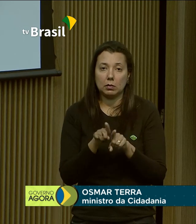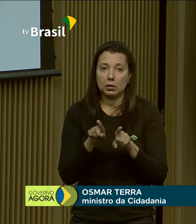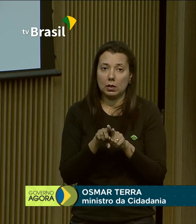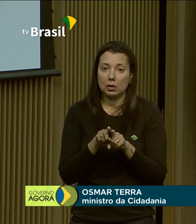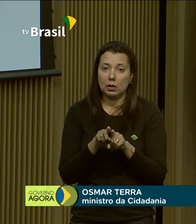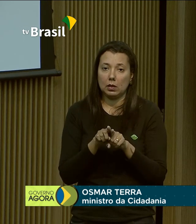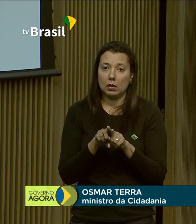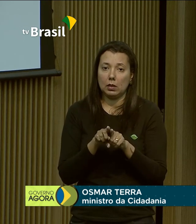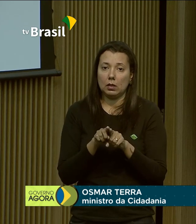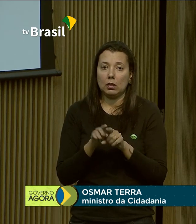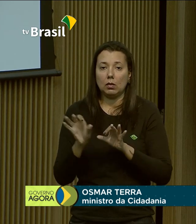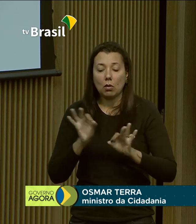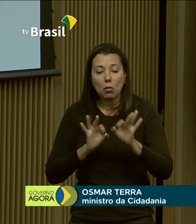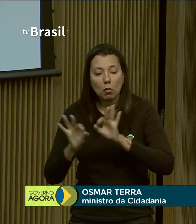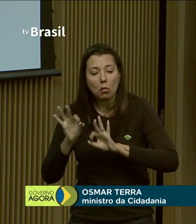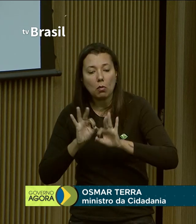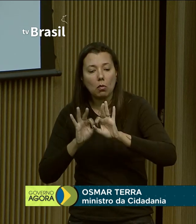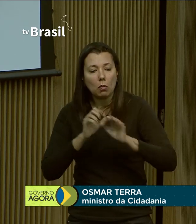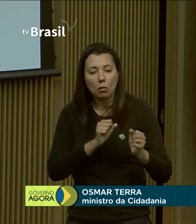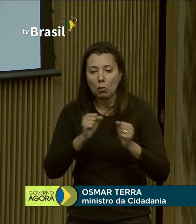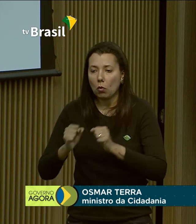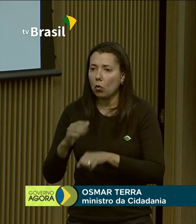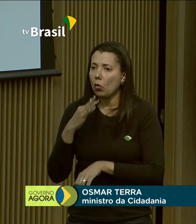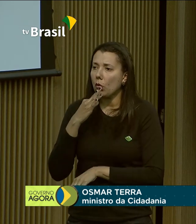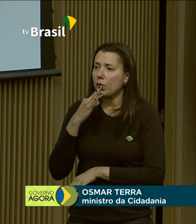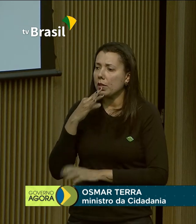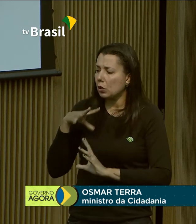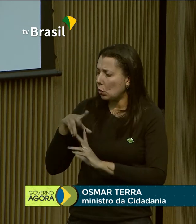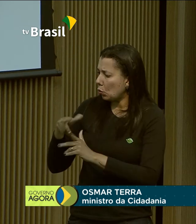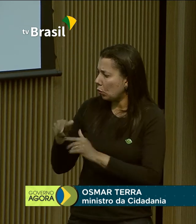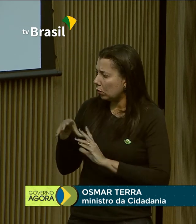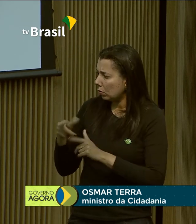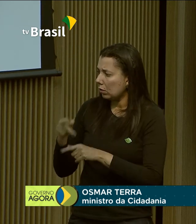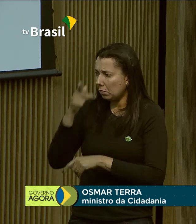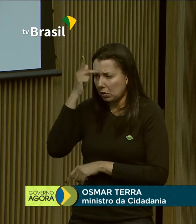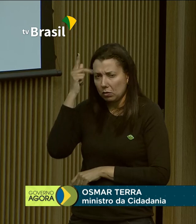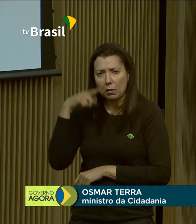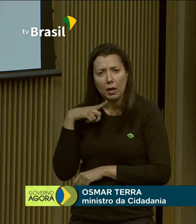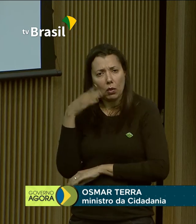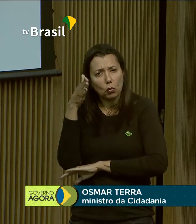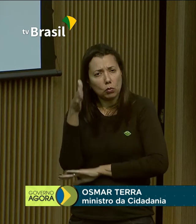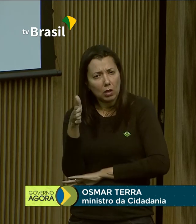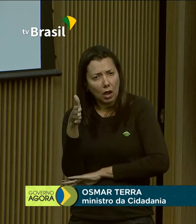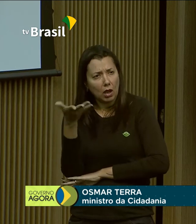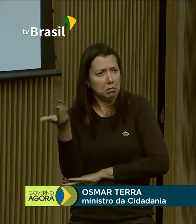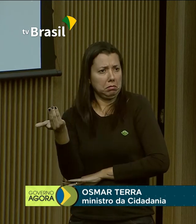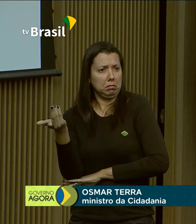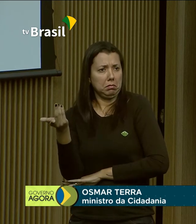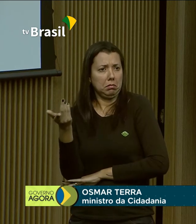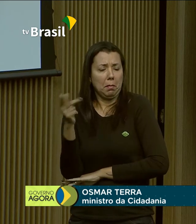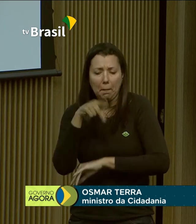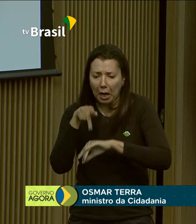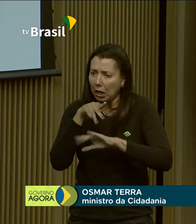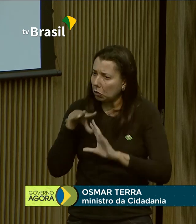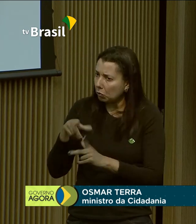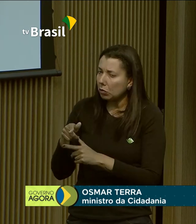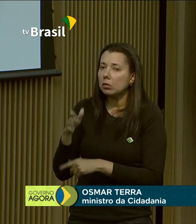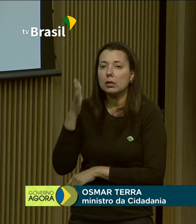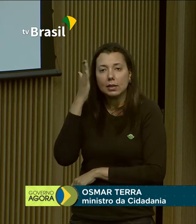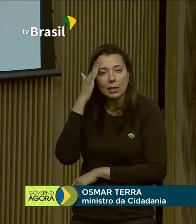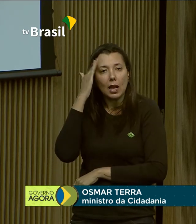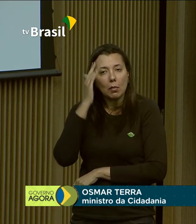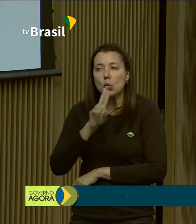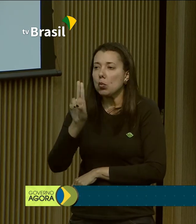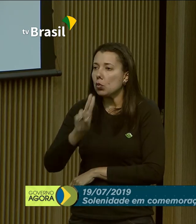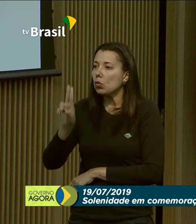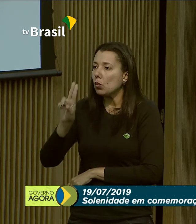É um instrumento poderoso. Nós somos conhecidos no mundo todo, em qualquer lugar que tu pega um táxi, em qualquer país do mundo, ele sabe o nome dos jogadores